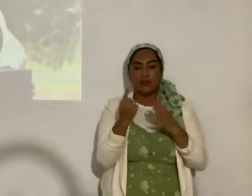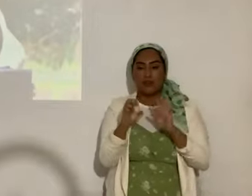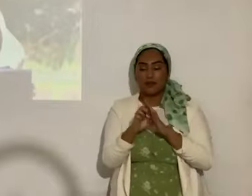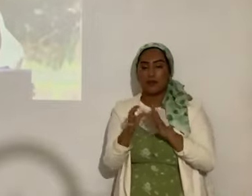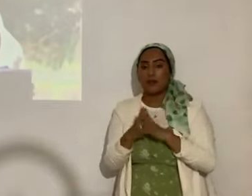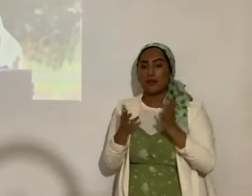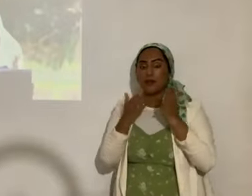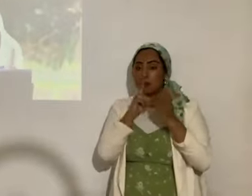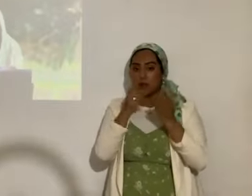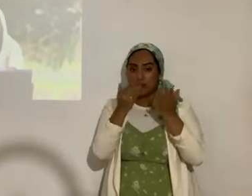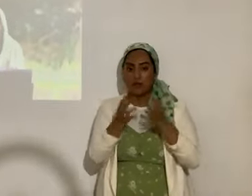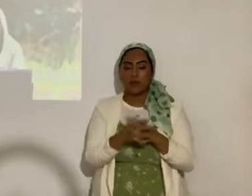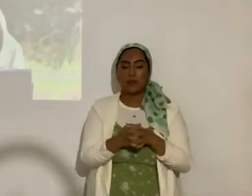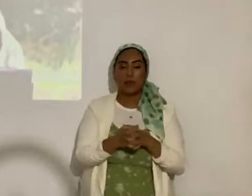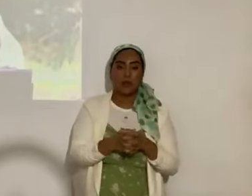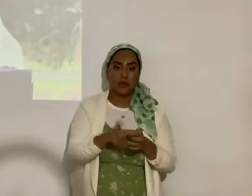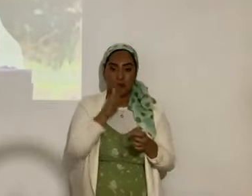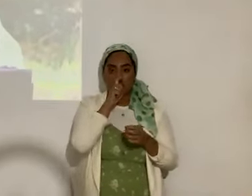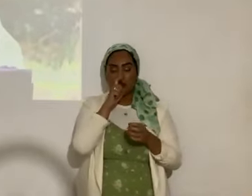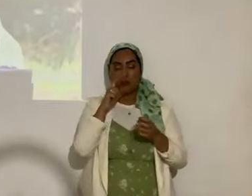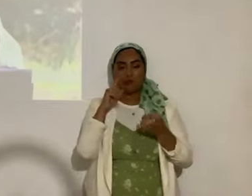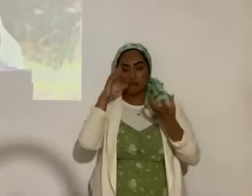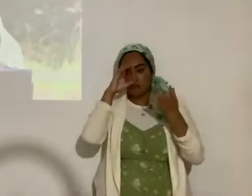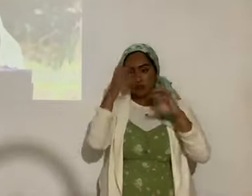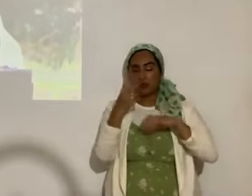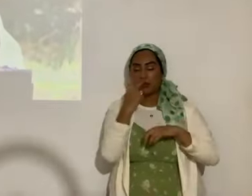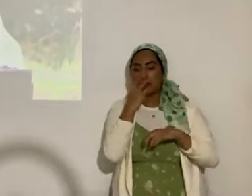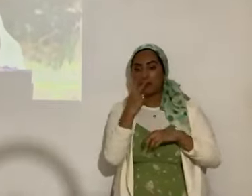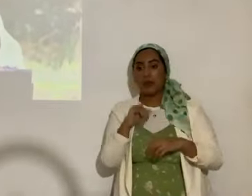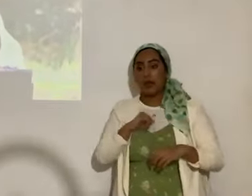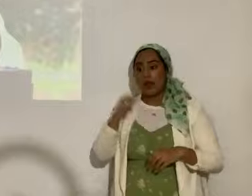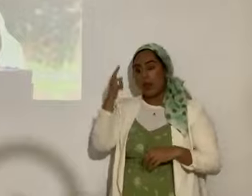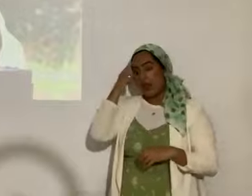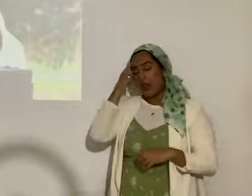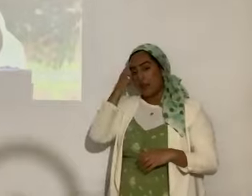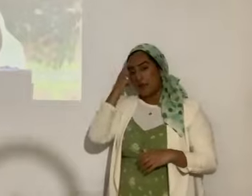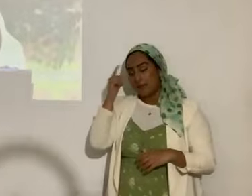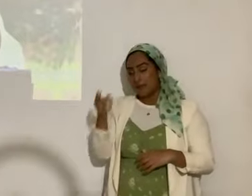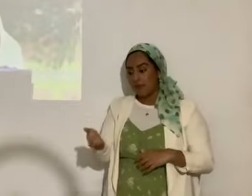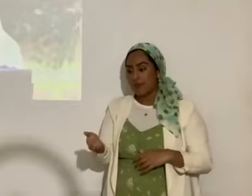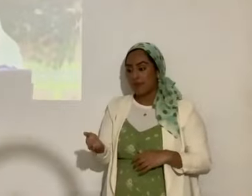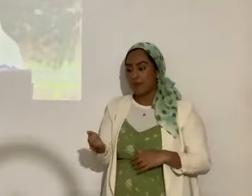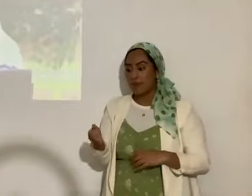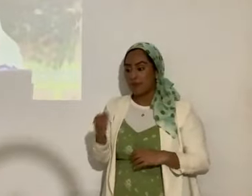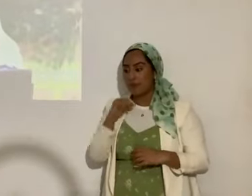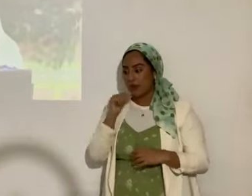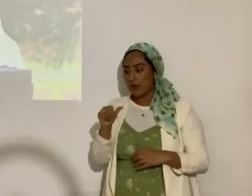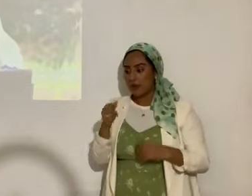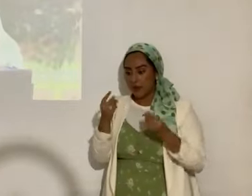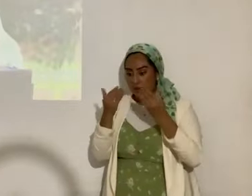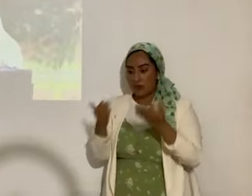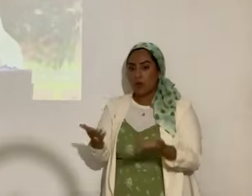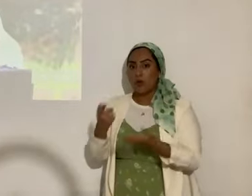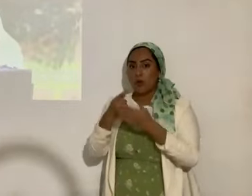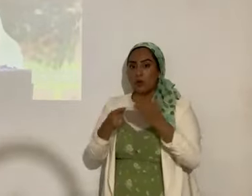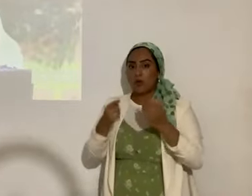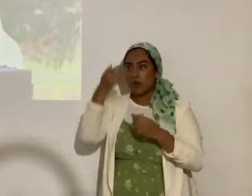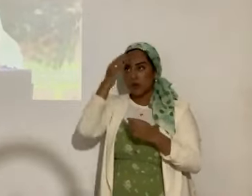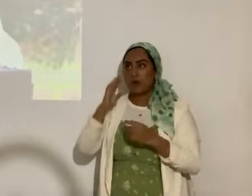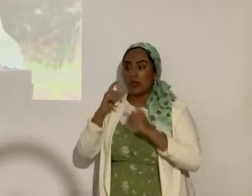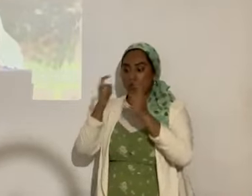pero realmente yo lo pongo así anaguillo se la trajeron sus ojos porque realmente yo pensé así no está haciendo lo que el Eterno